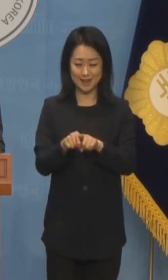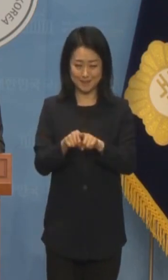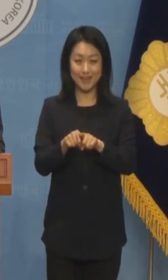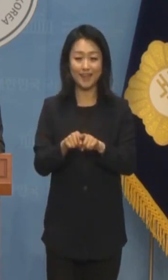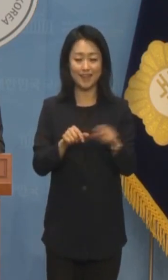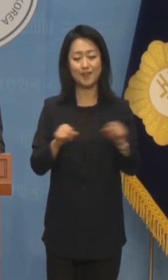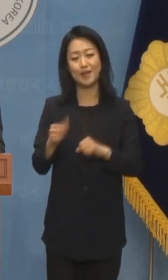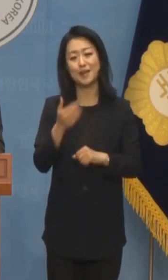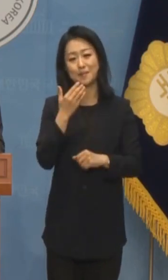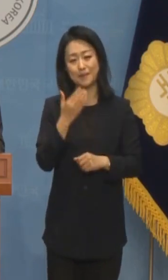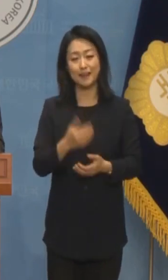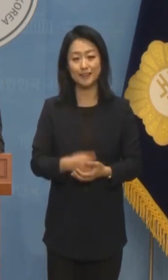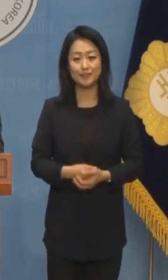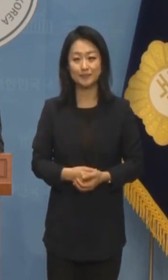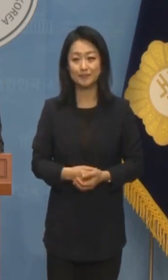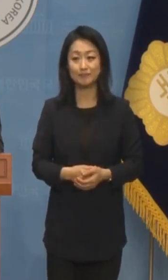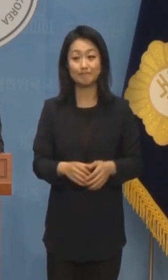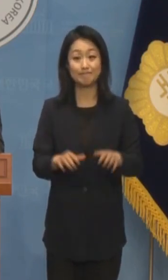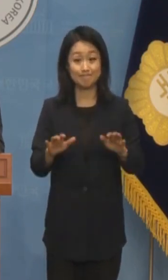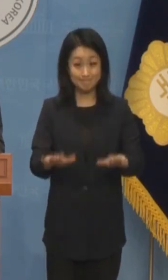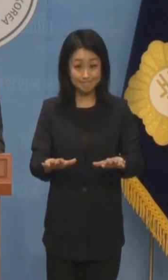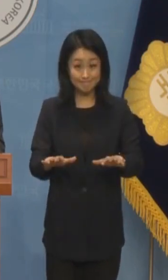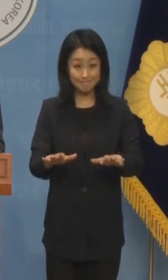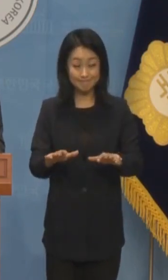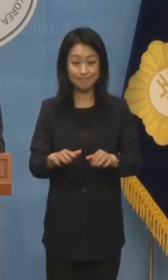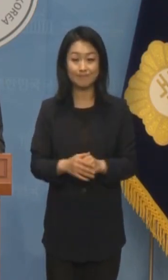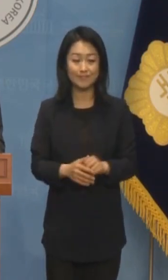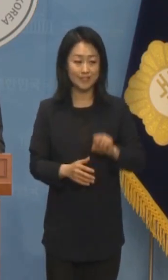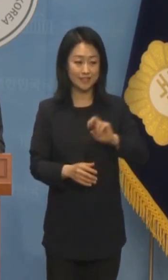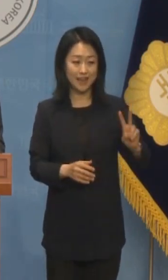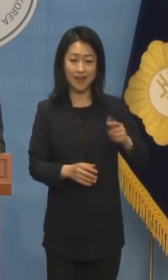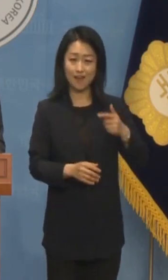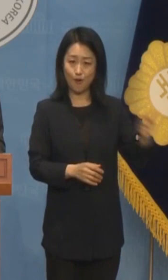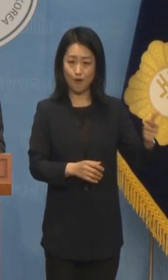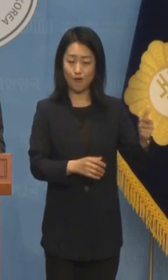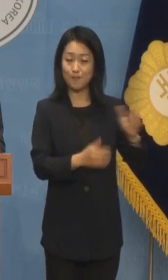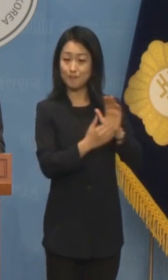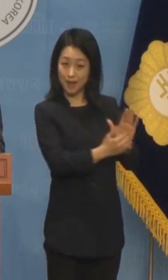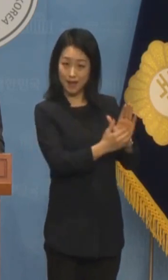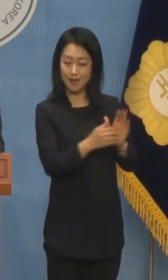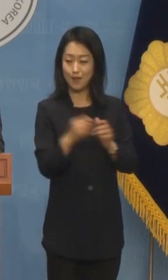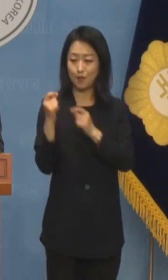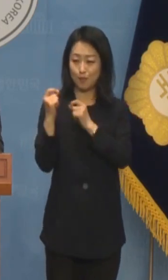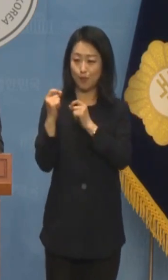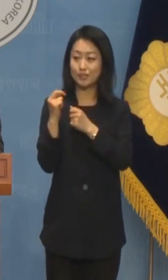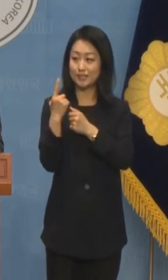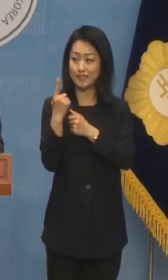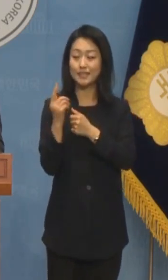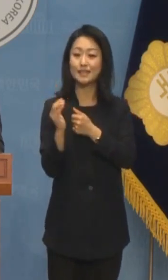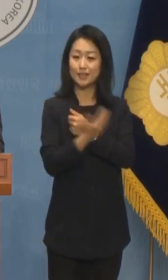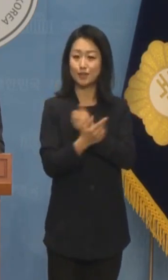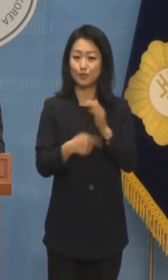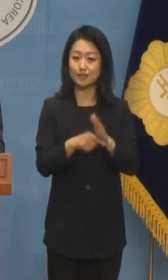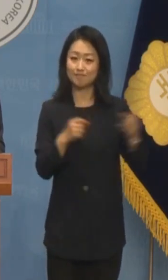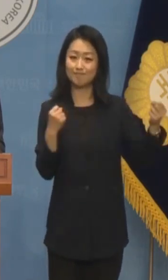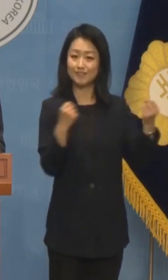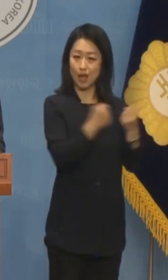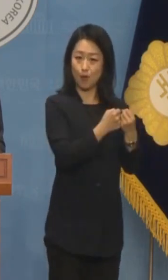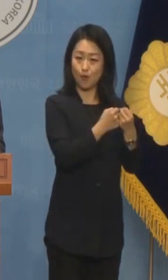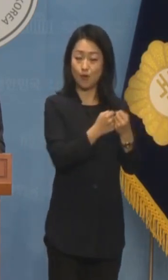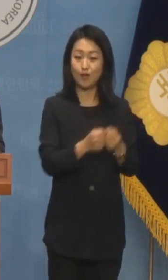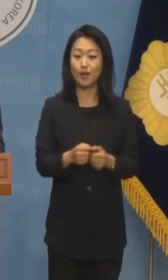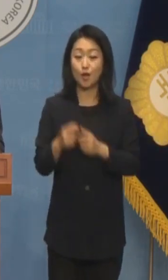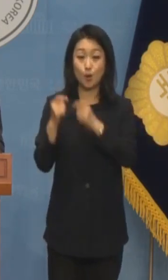있었다고 생각합니다. 이제 거야에 맞서 보수를 지키기 위해 싸울 때 싸우고